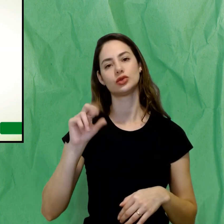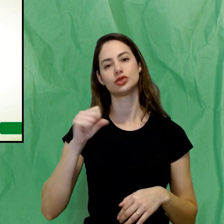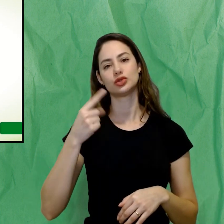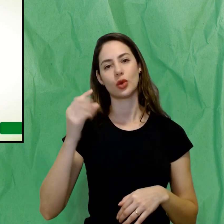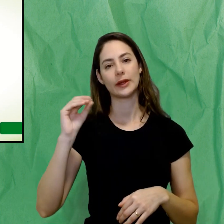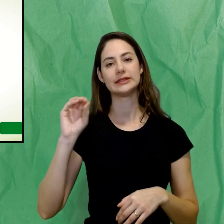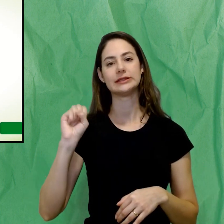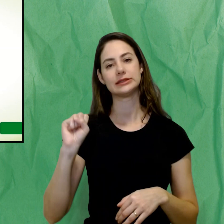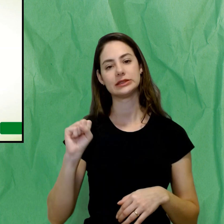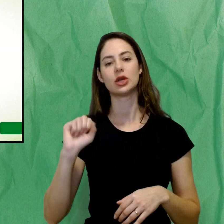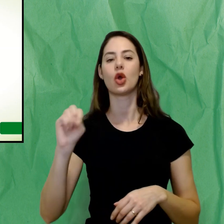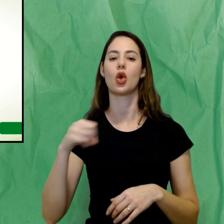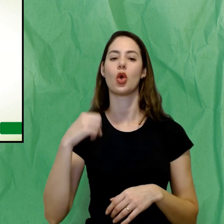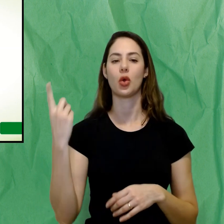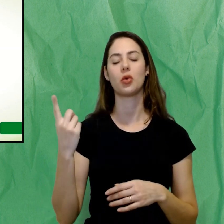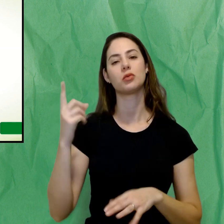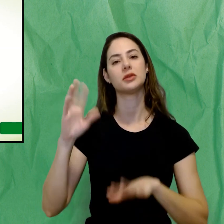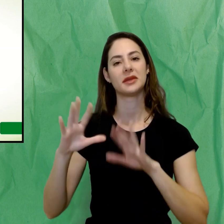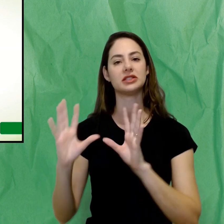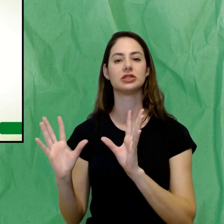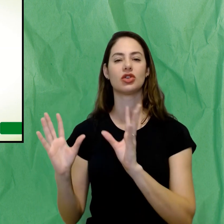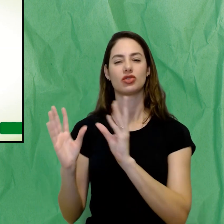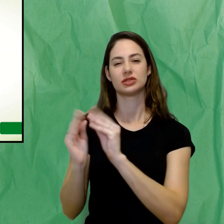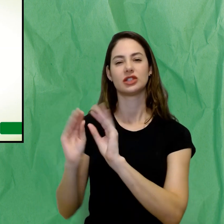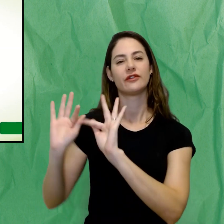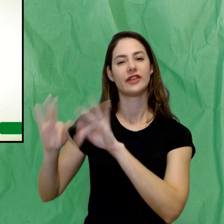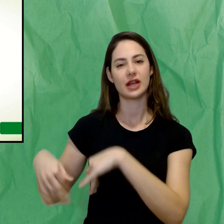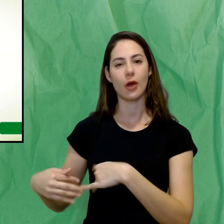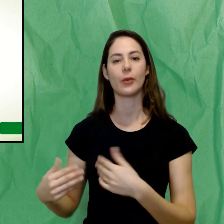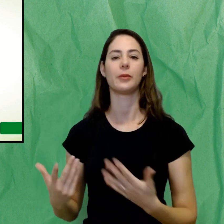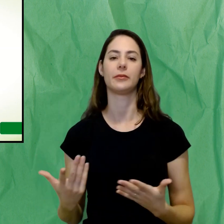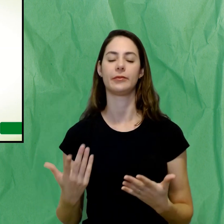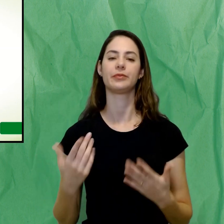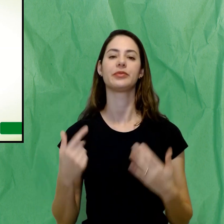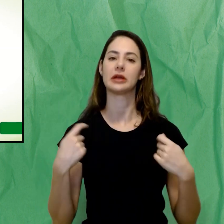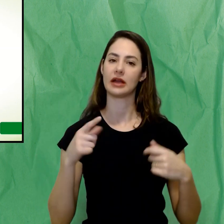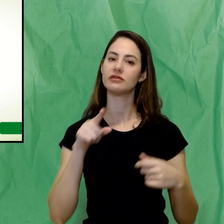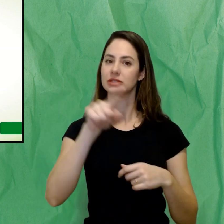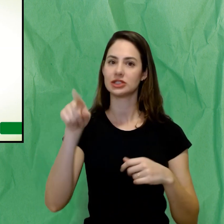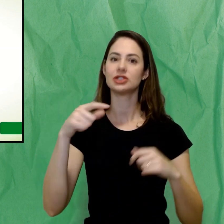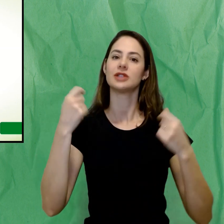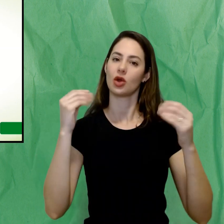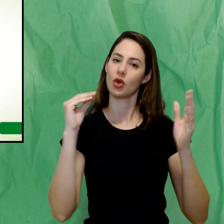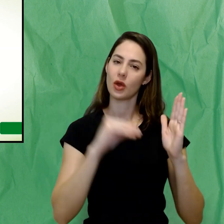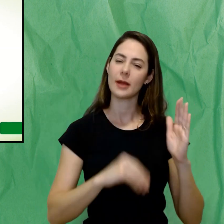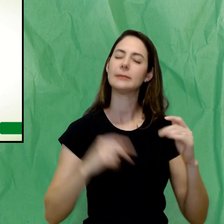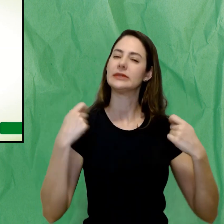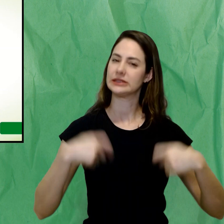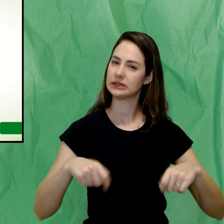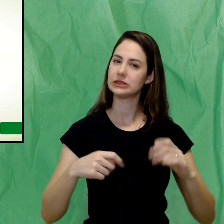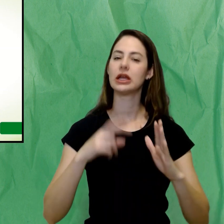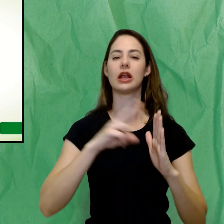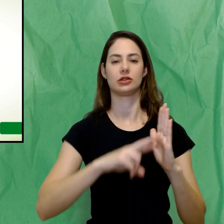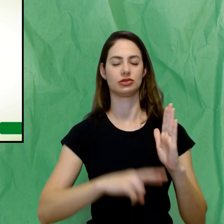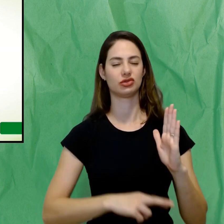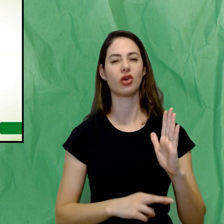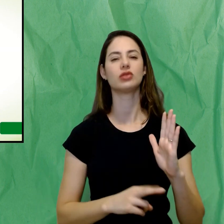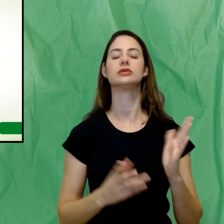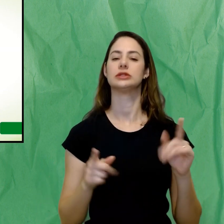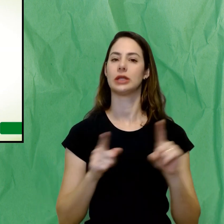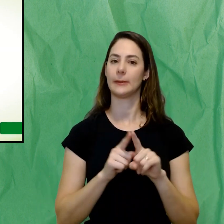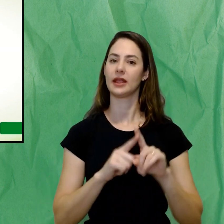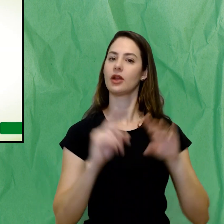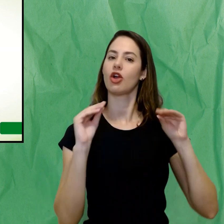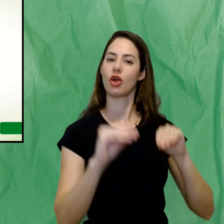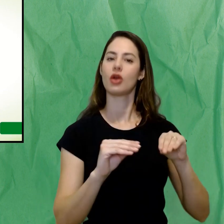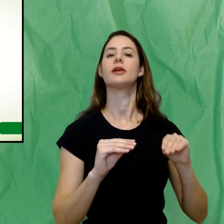finais. Aí você reforça, né, todo aquele aspecto da precisão, da necessidade do relatório, coloca